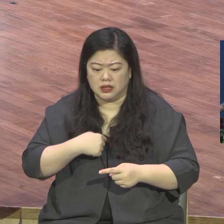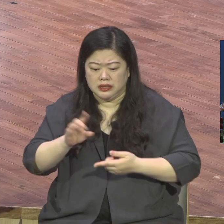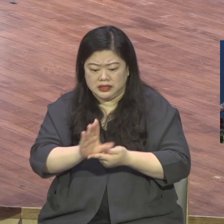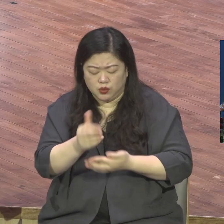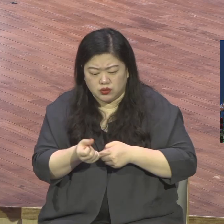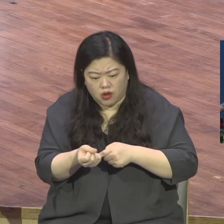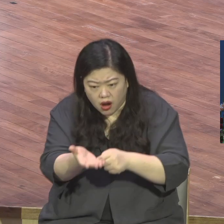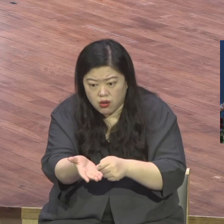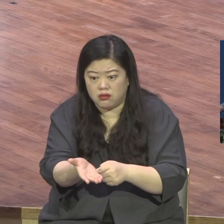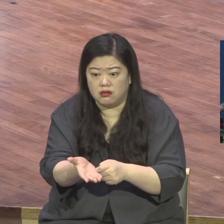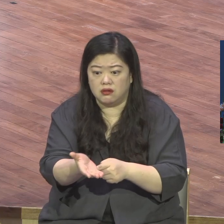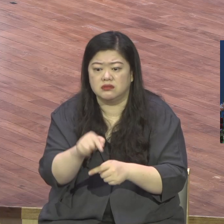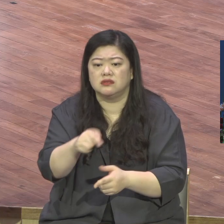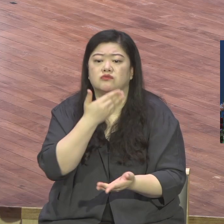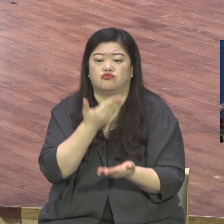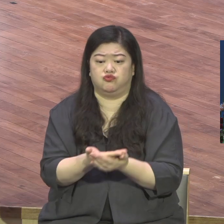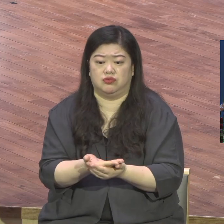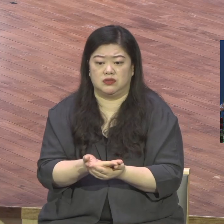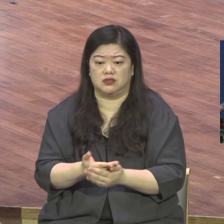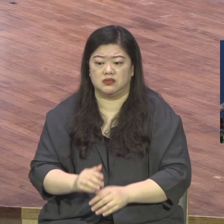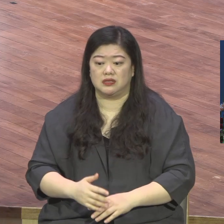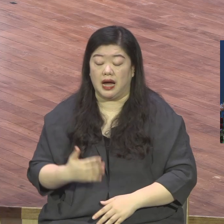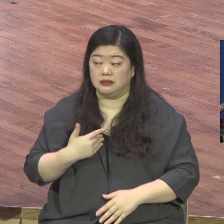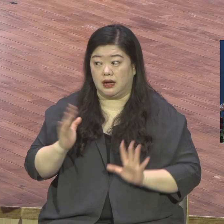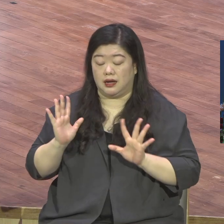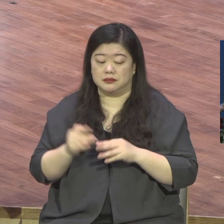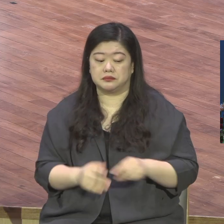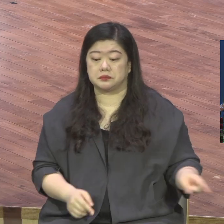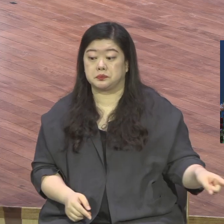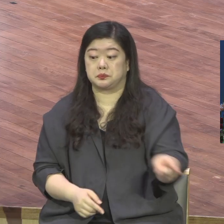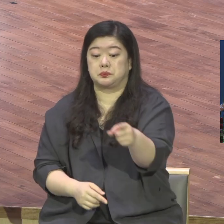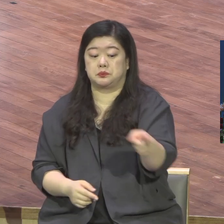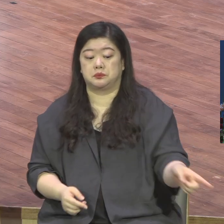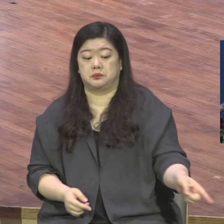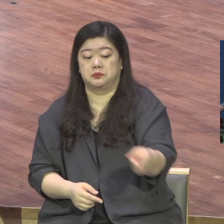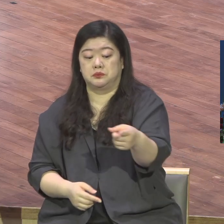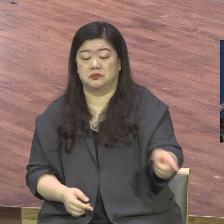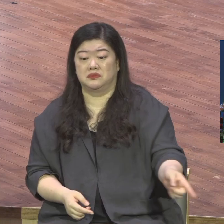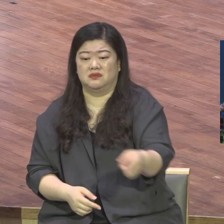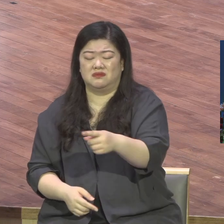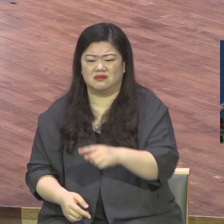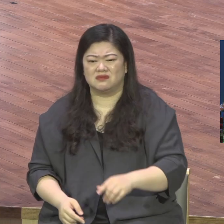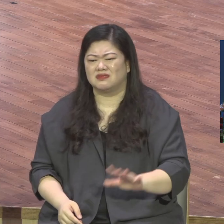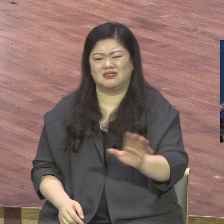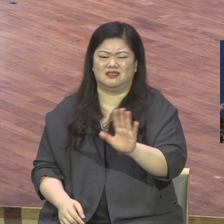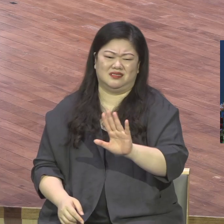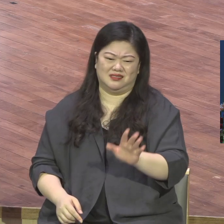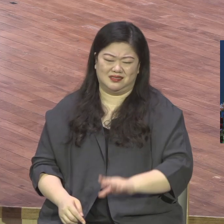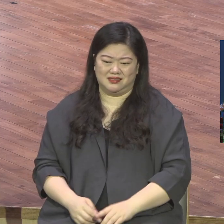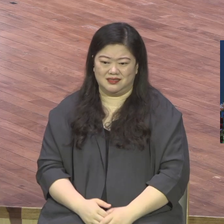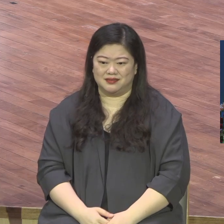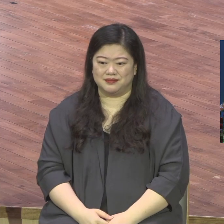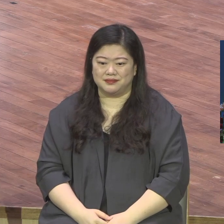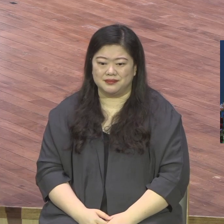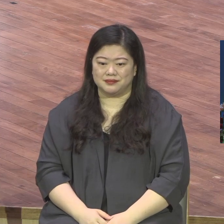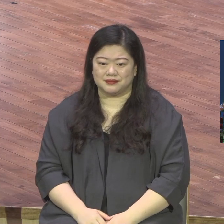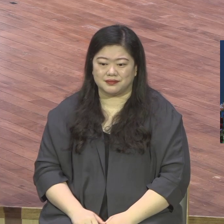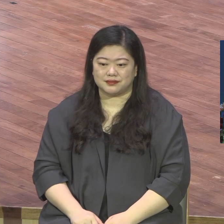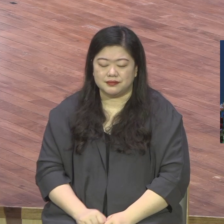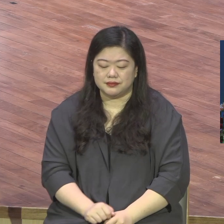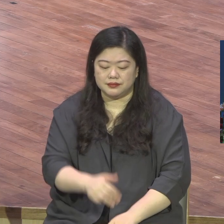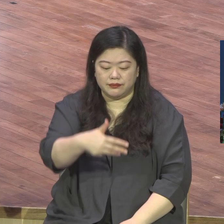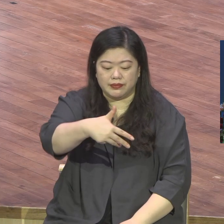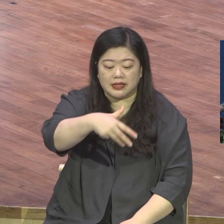자, 이것이 하나님 나라 배경을 누리는 수장절 응답이죠. 그리고 세상 성공의 중심으로 사는 창세기